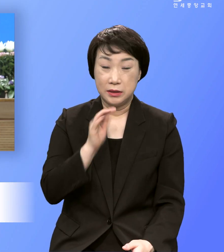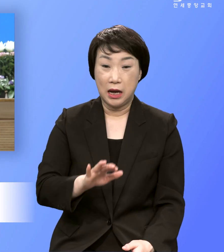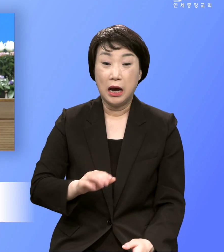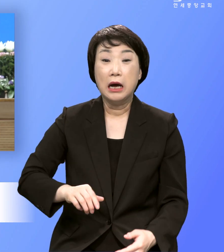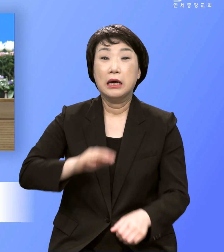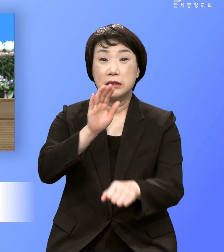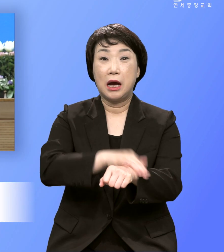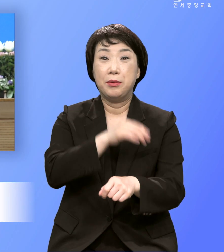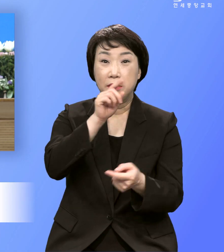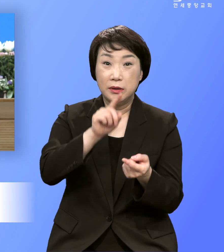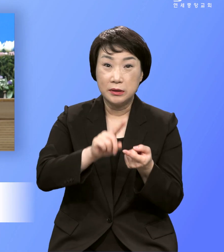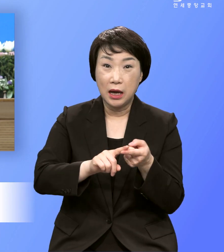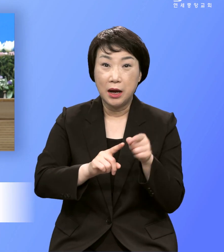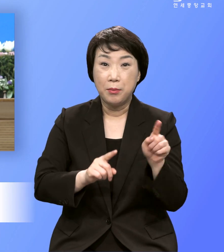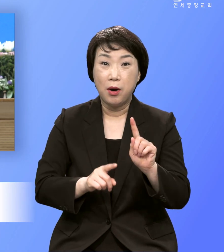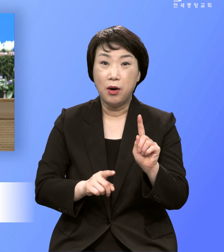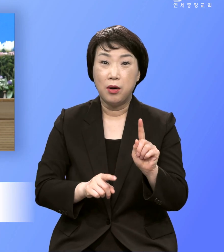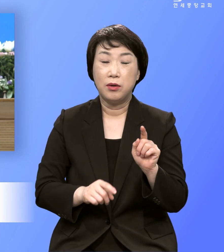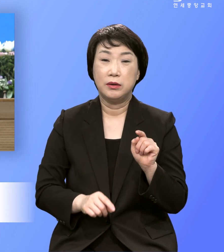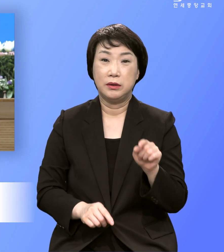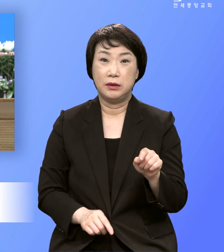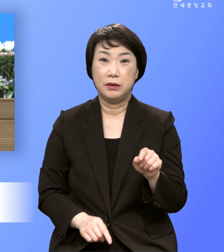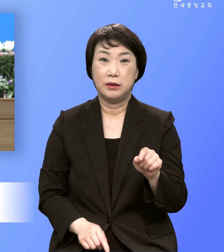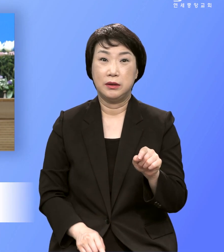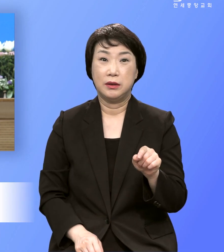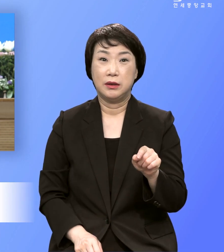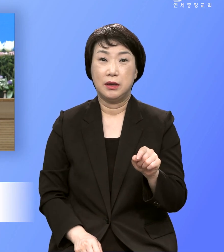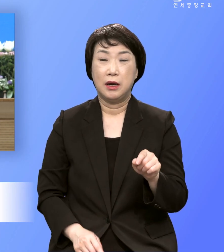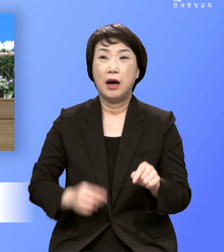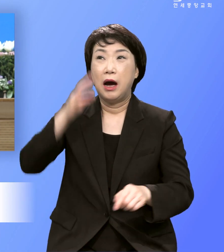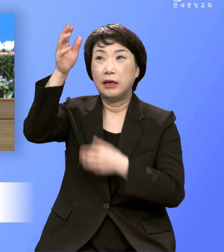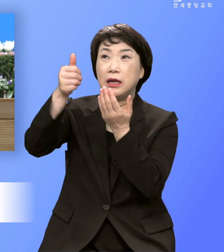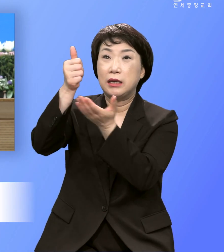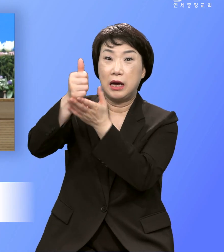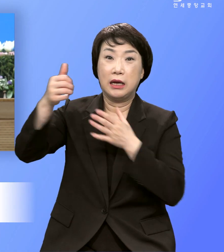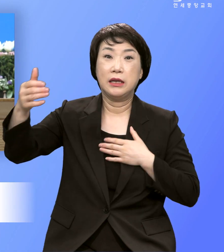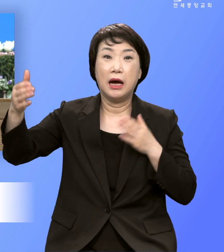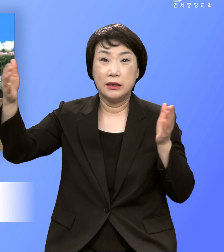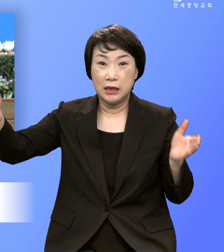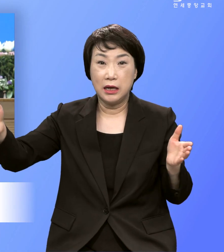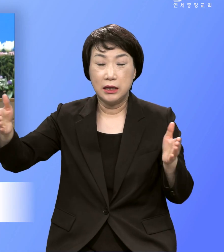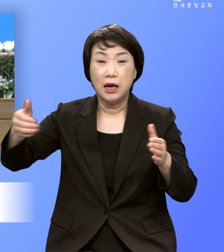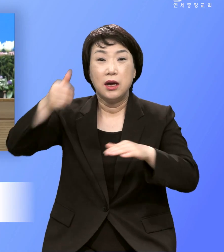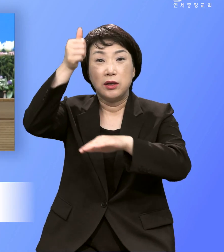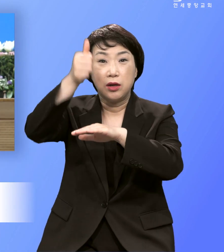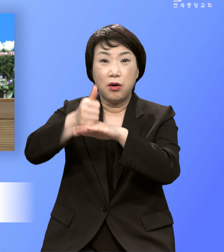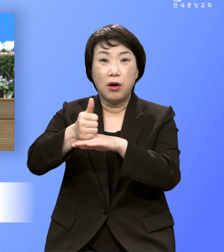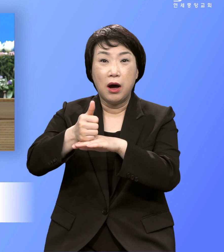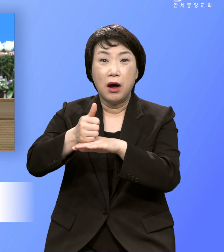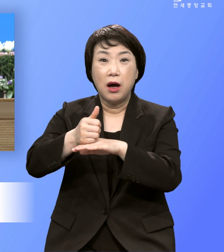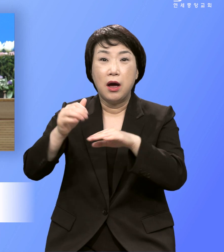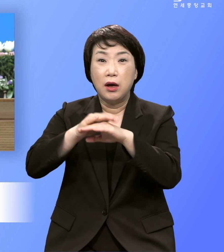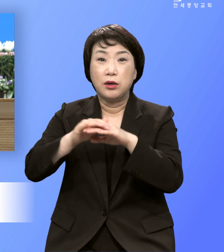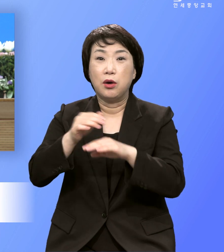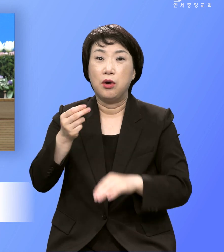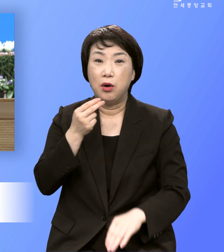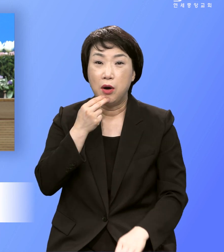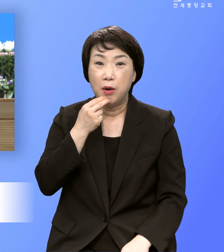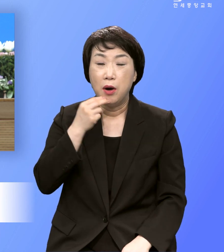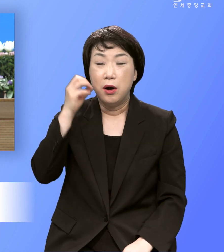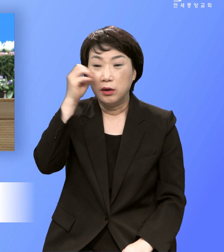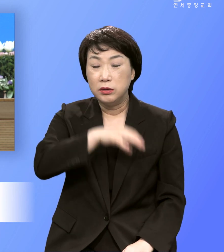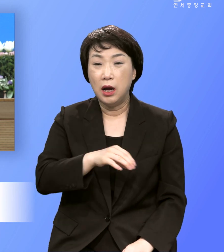잘못에 대한 어떤 하나님과 나와의 결산도 없이